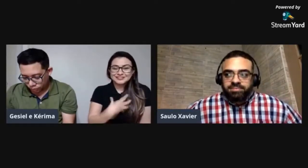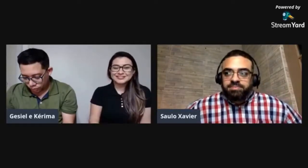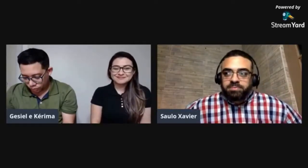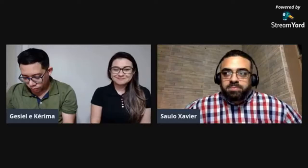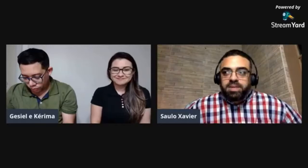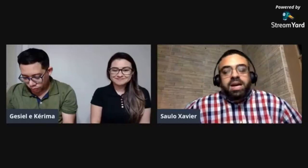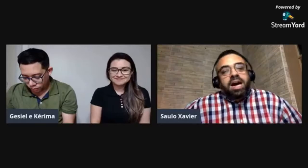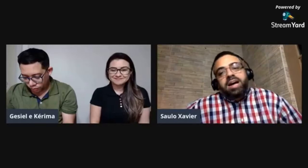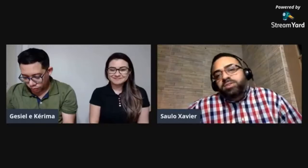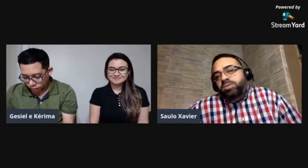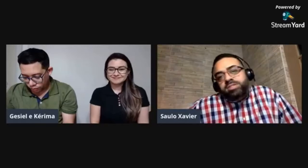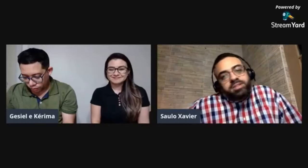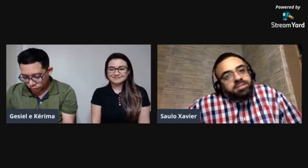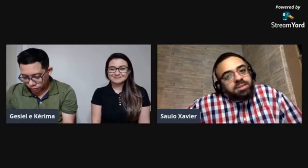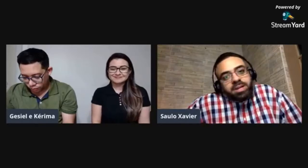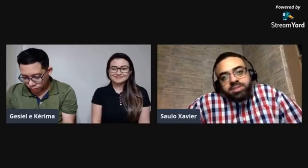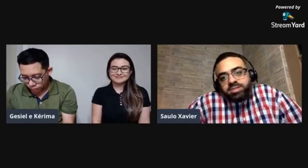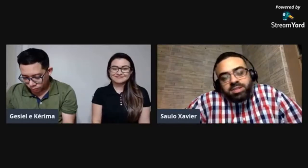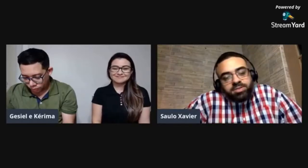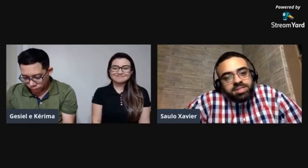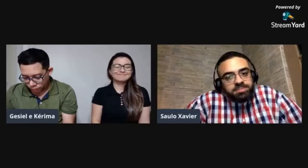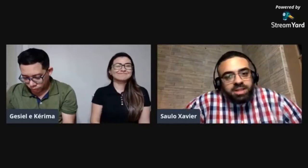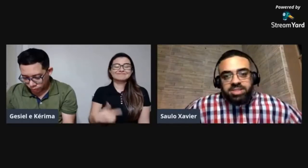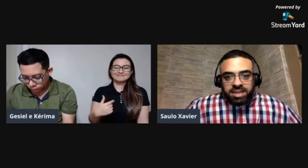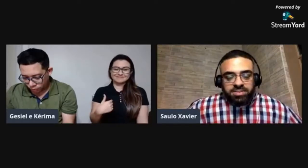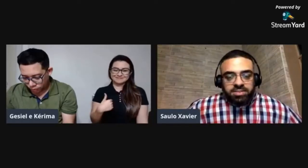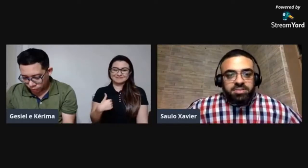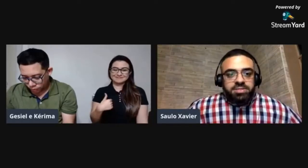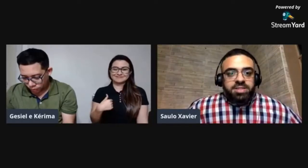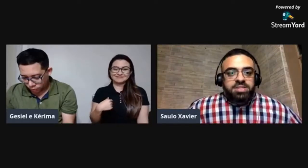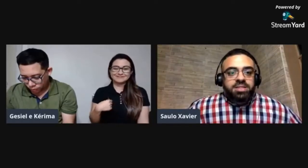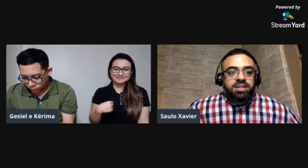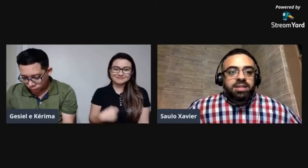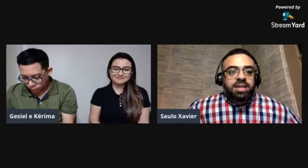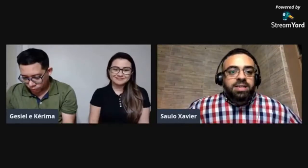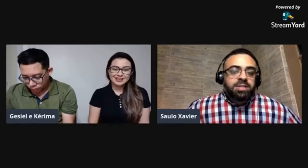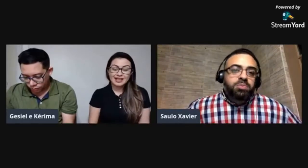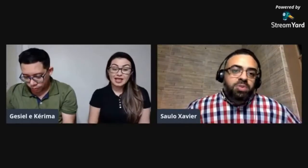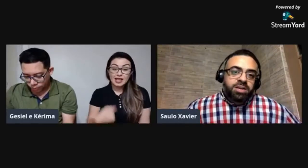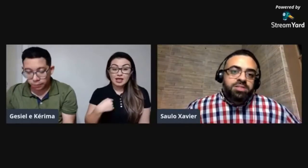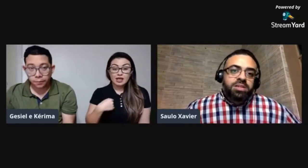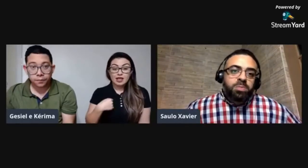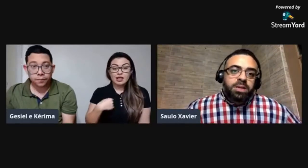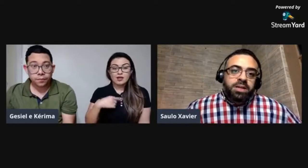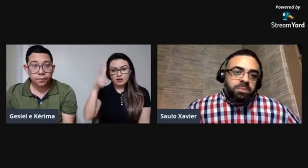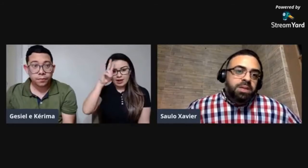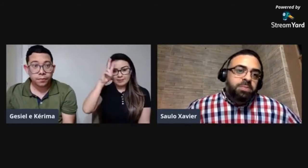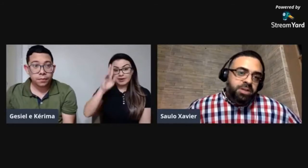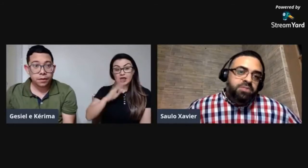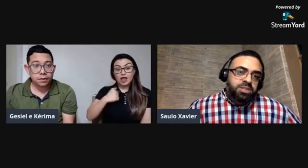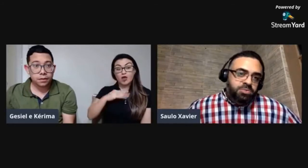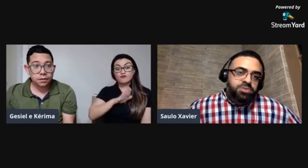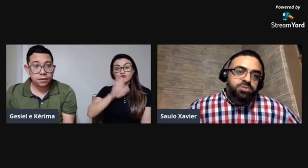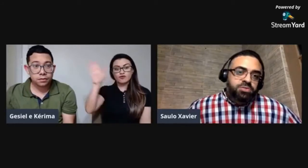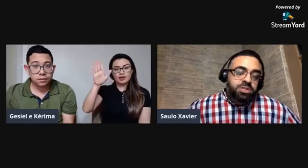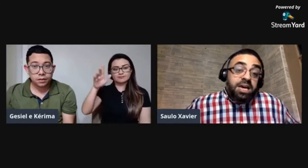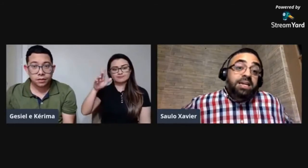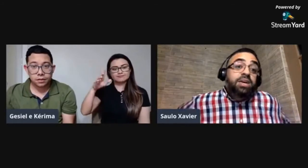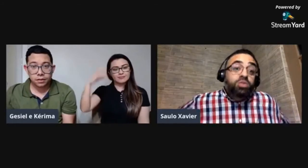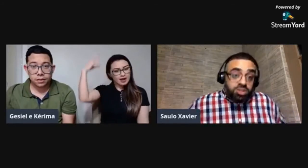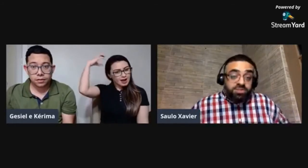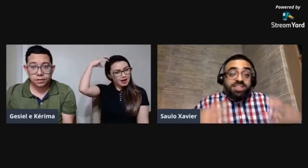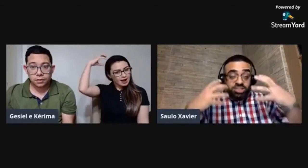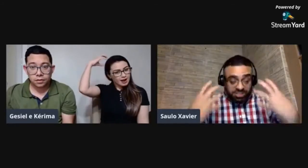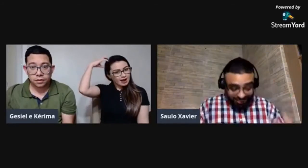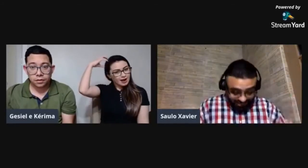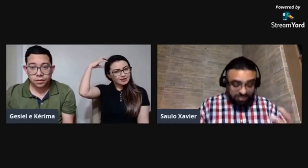sim. Assim. Eu não consigo lembrar de outra coisa imediato que não seja a ida para o Laos, em que eu preguei pela primeira vez para os surdos,